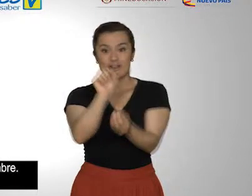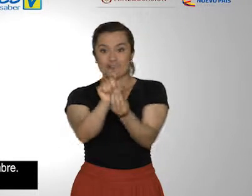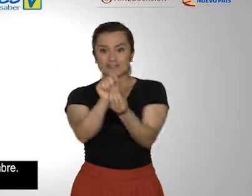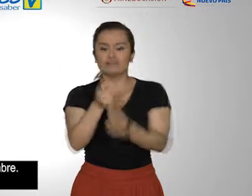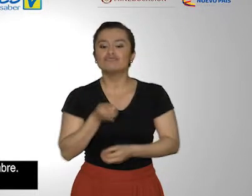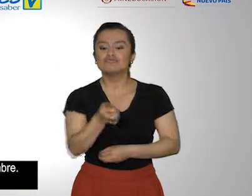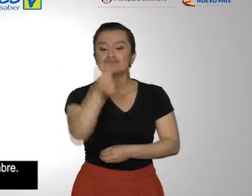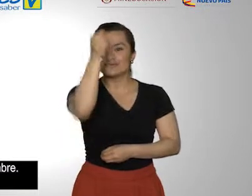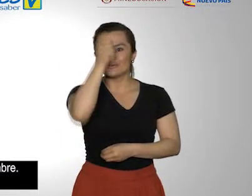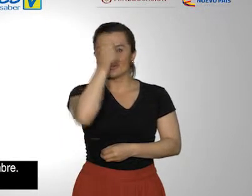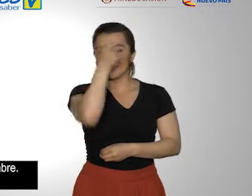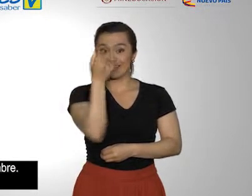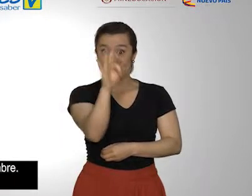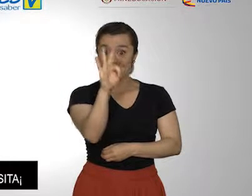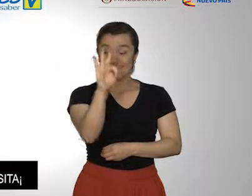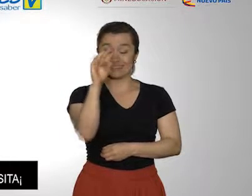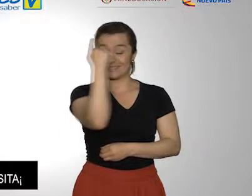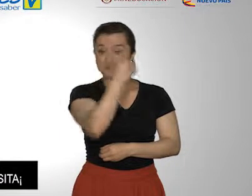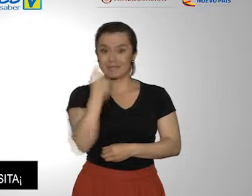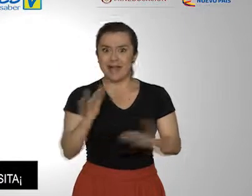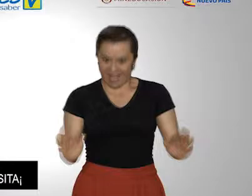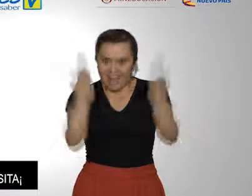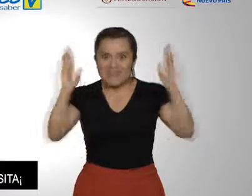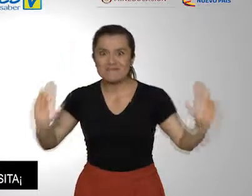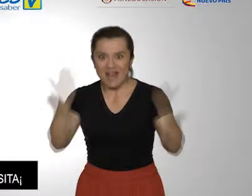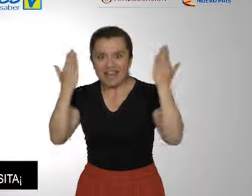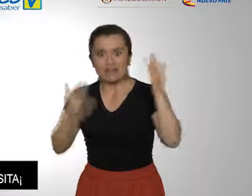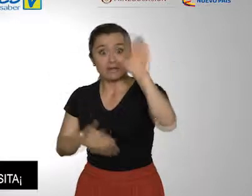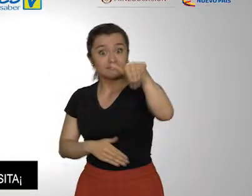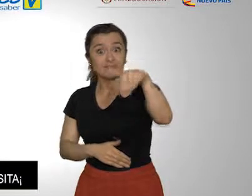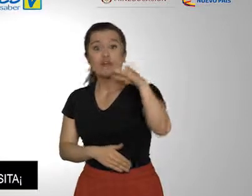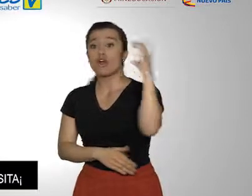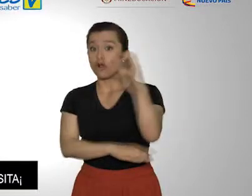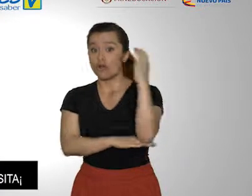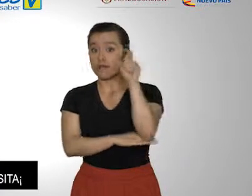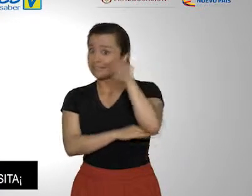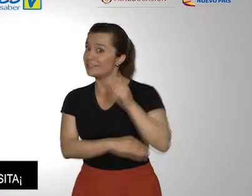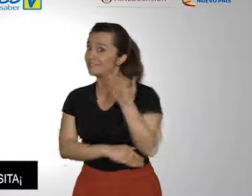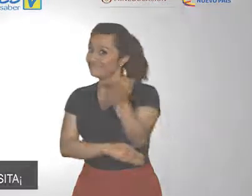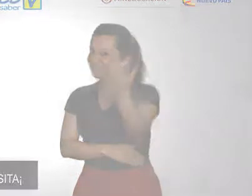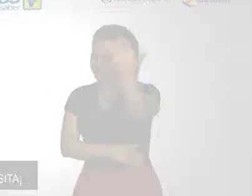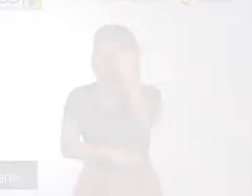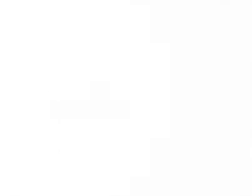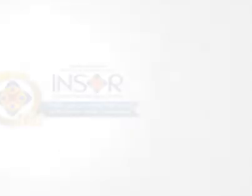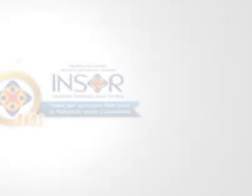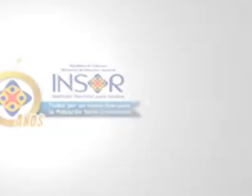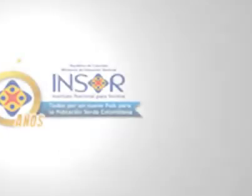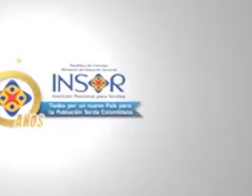este domingo 13 de septiembre. ¡Ánimo, ánimo! Que Colombia te necesita.